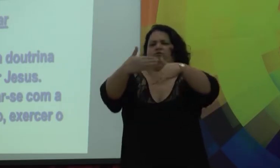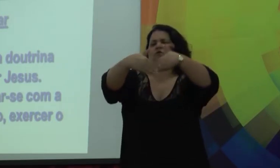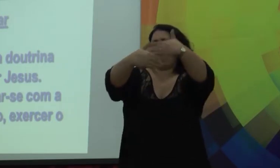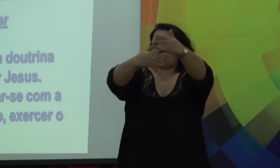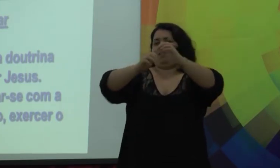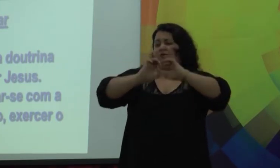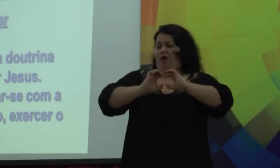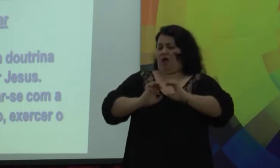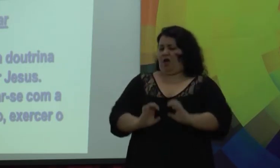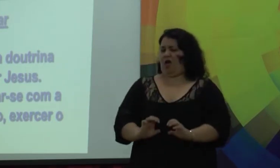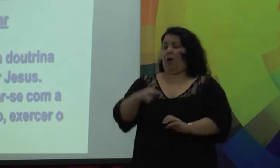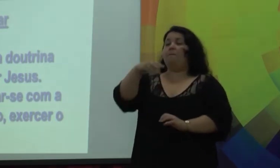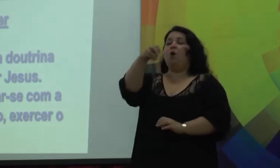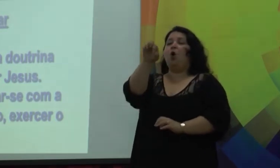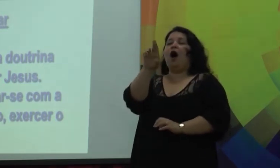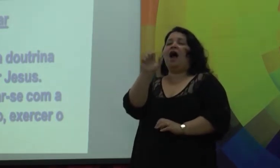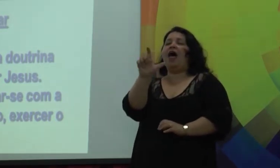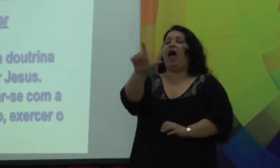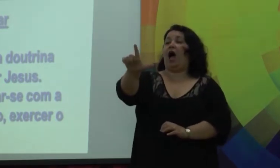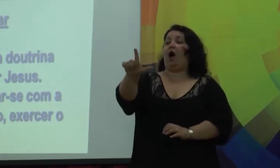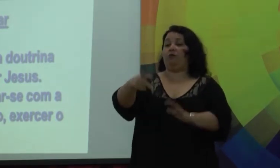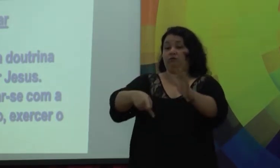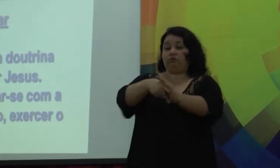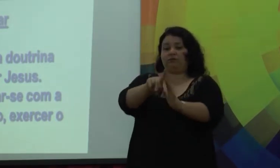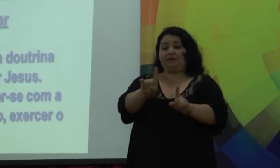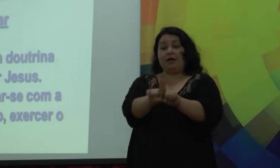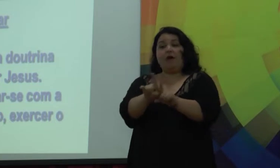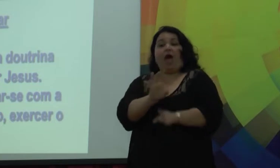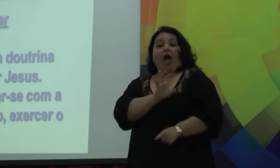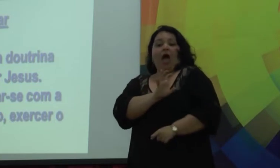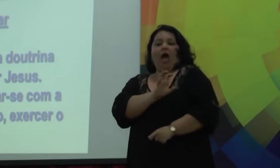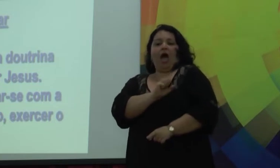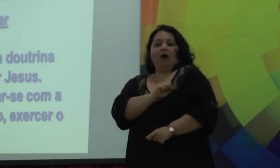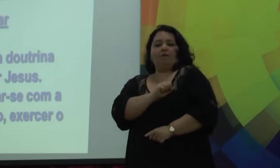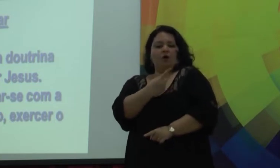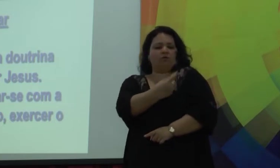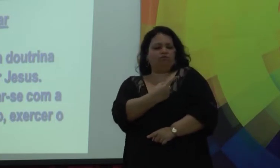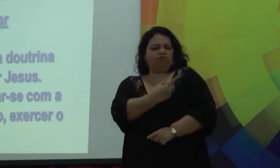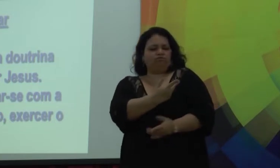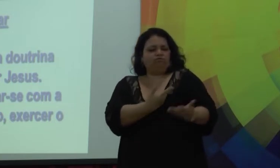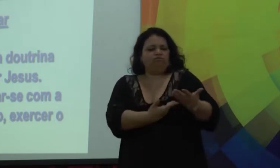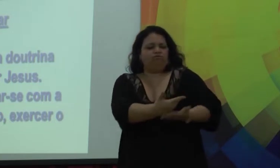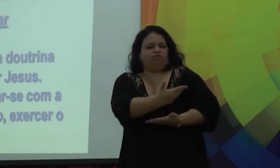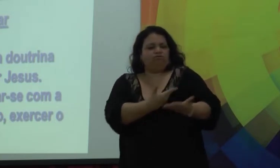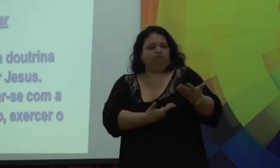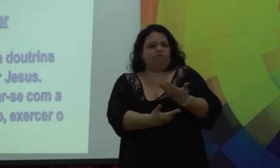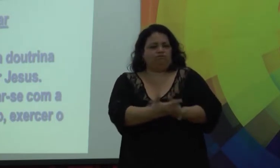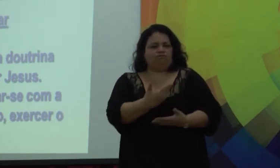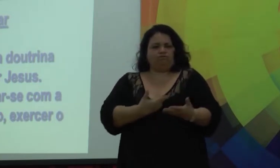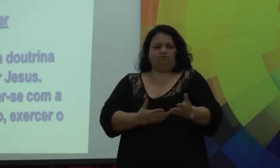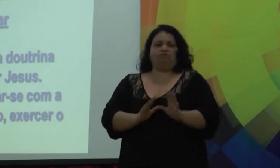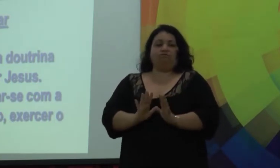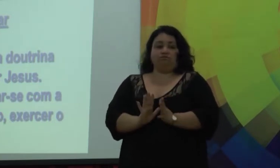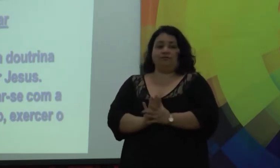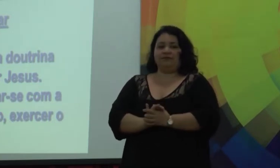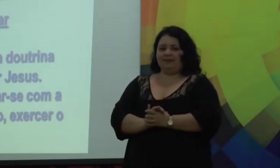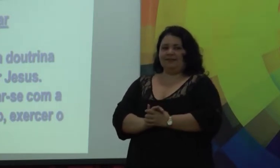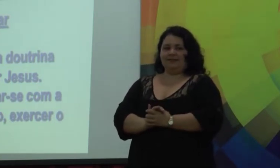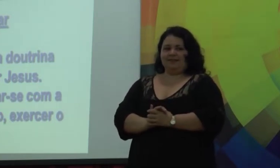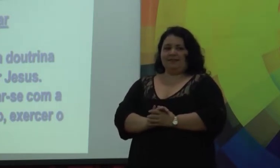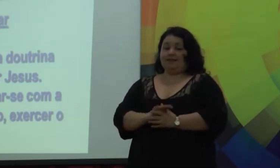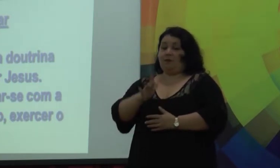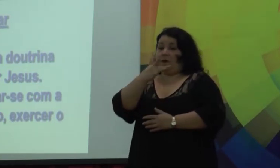e, sobretudo, exercer o amor ao próximo. Esse finalzinho foi uma grande amiga que